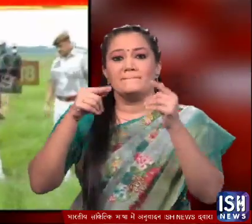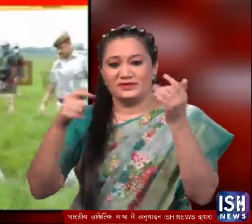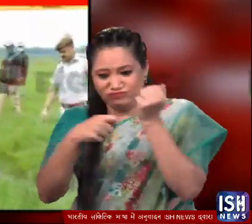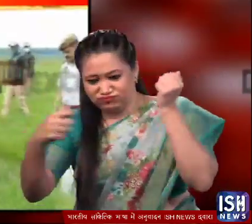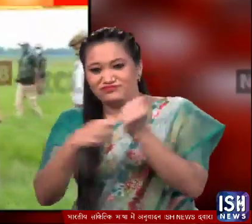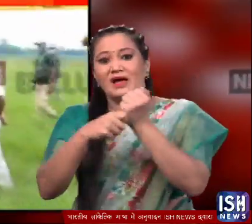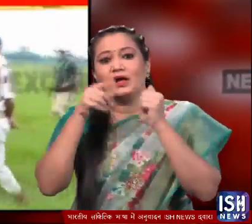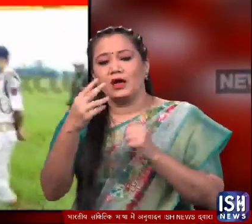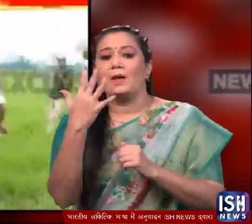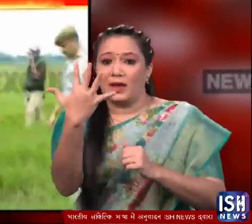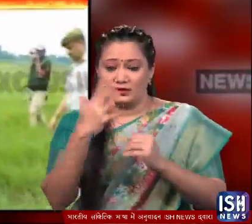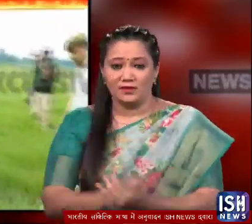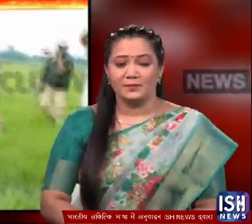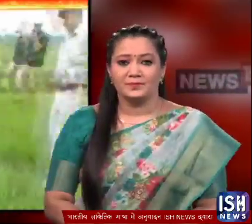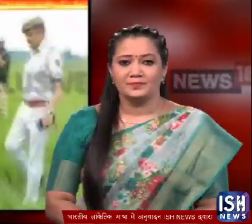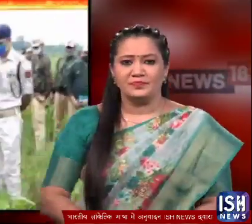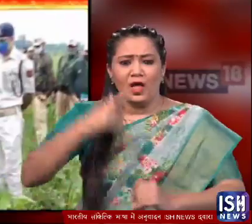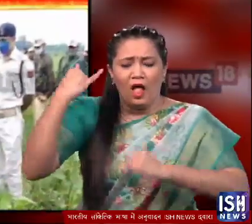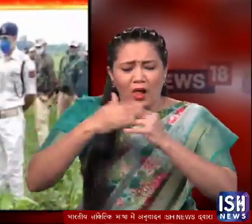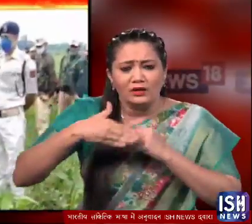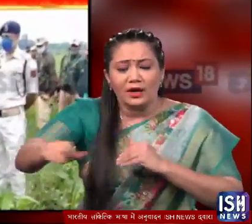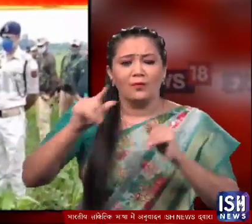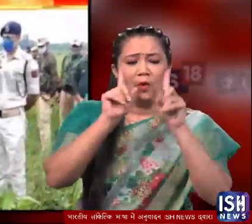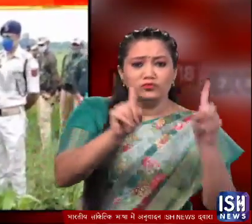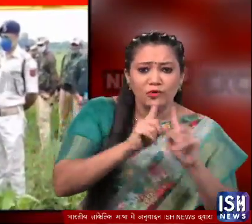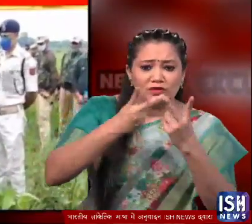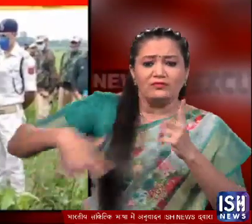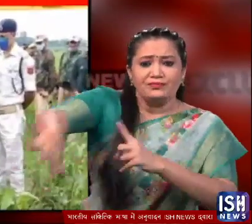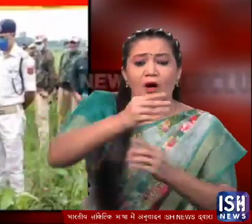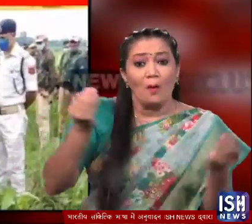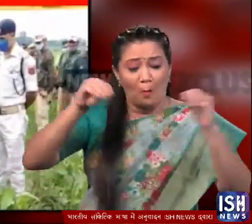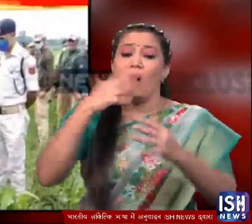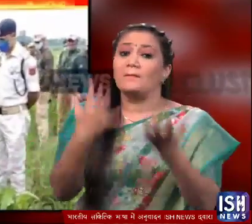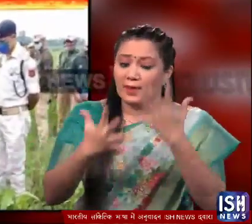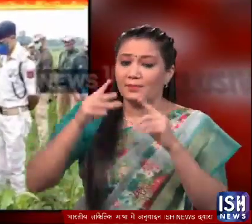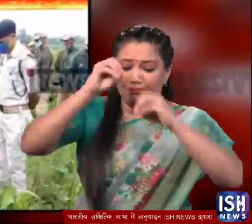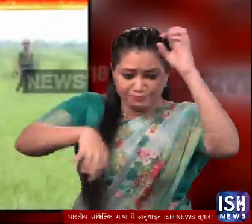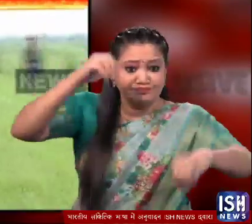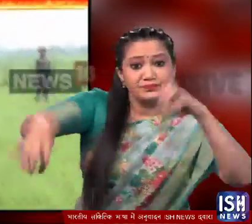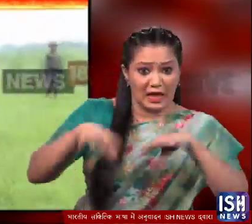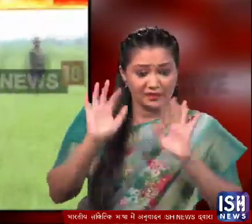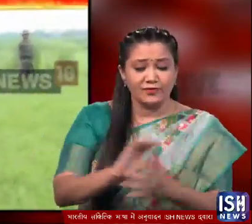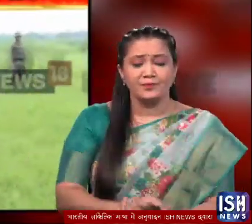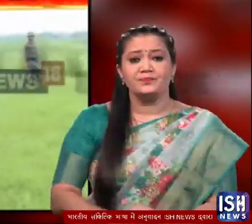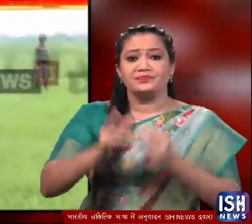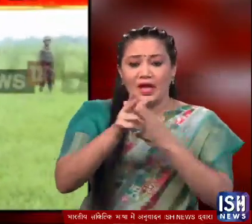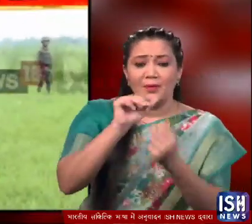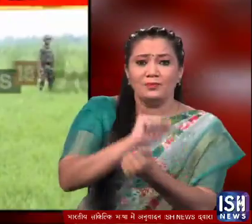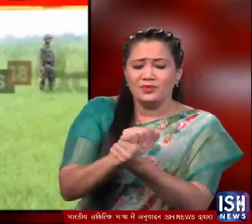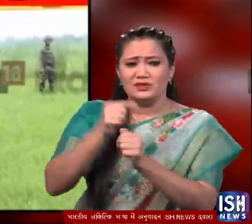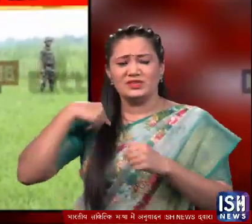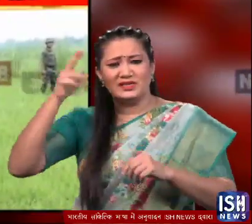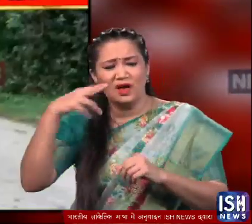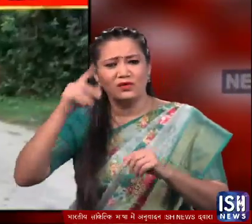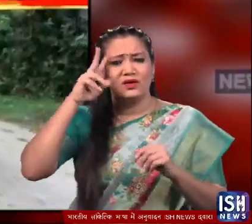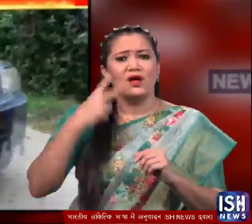हैं। ये तलाश लंबी चली क्योंकि शक था कि ड्रोन के जरिए उन इलाकों में कुछ और हथियार भी गिराए गए हों। सेना और पुलिस की शक की सुई यूं